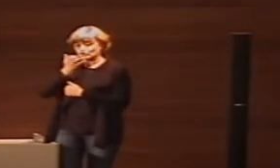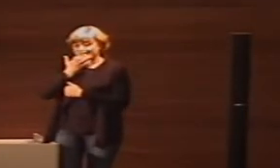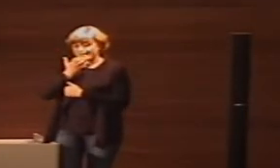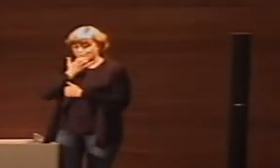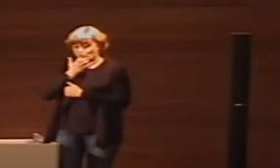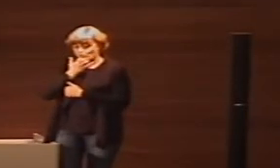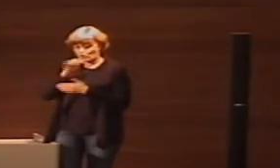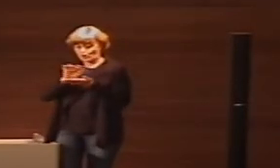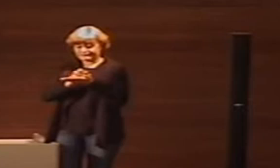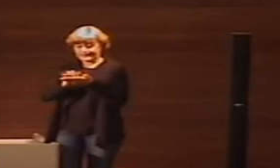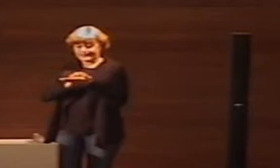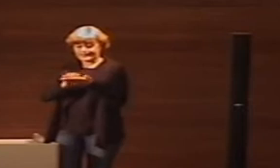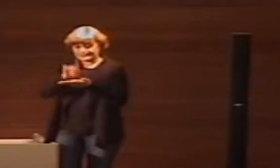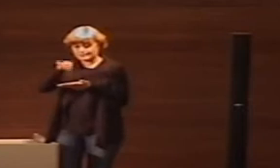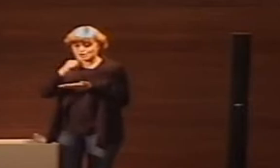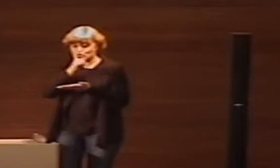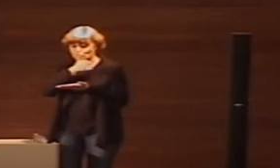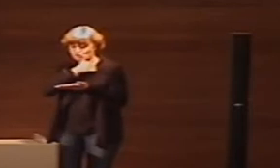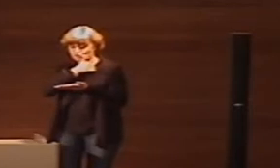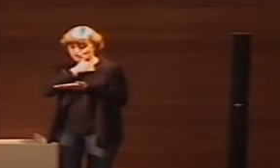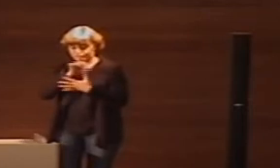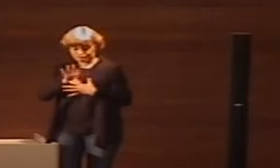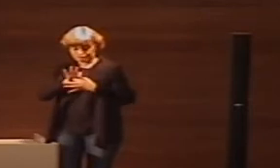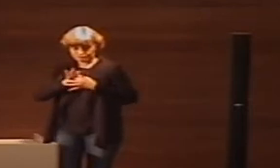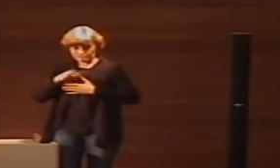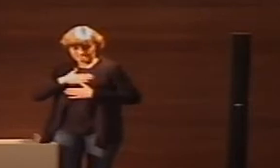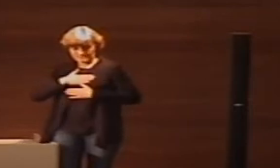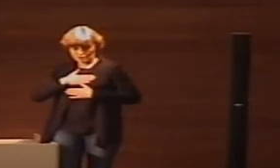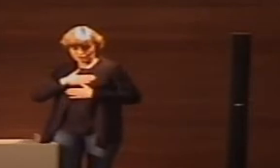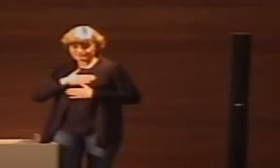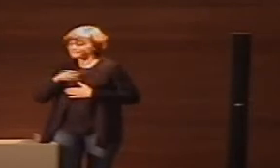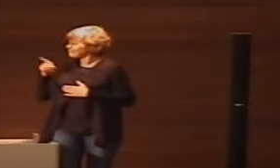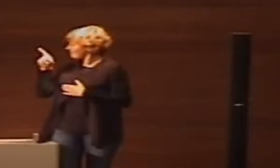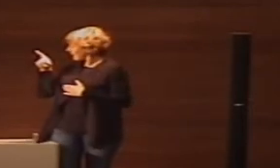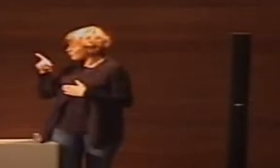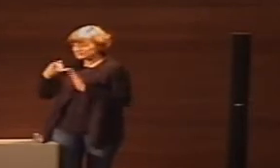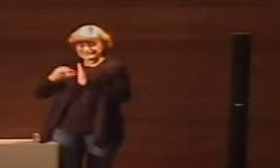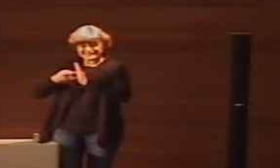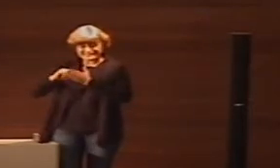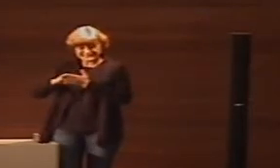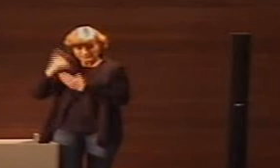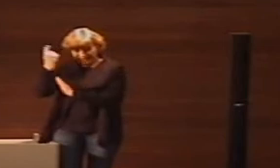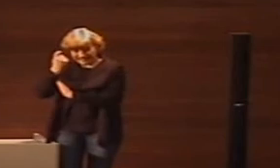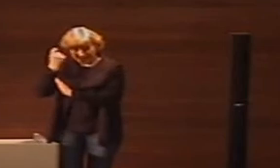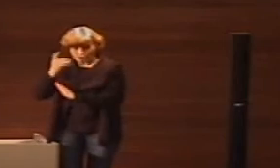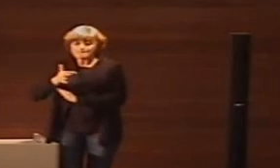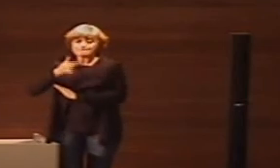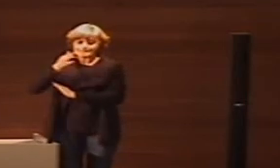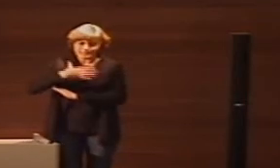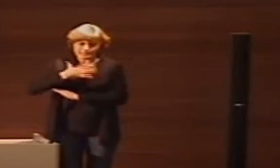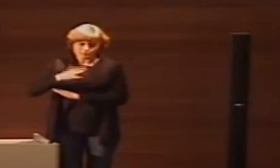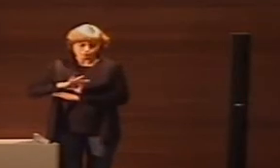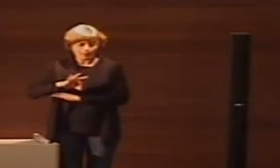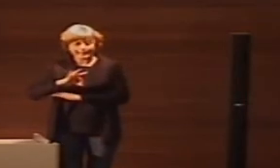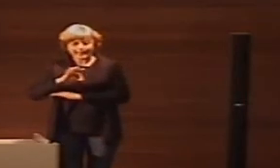duda que estos contenedores pues, son más caros, problemas de vandalismo, etcétera, ¿no? Pero hay